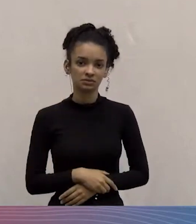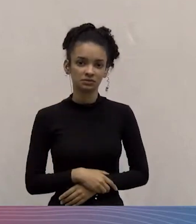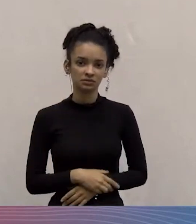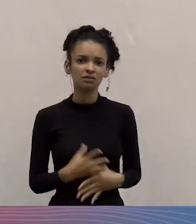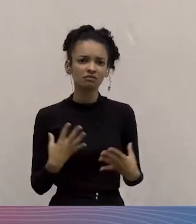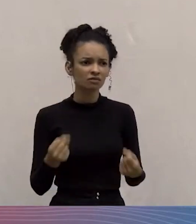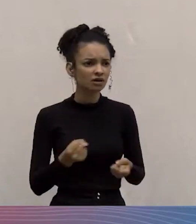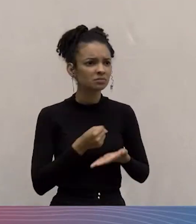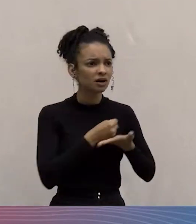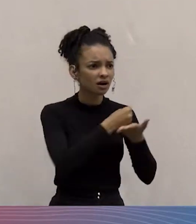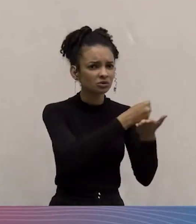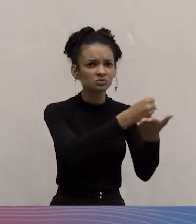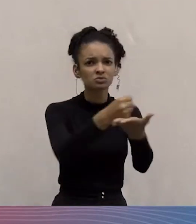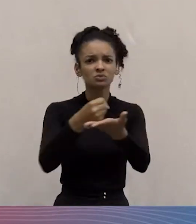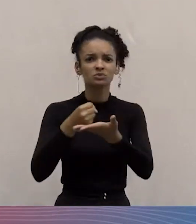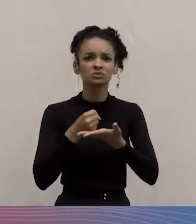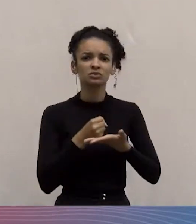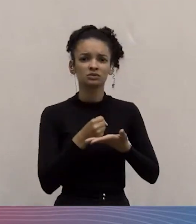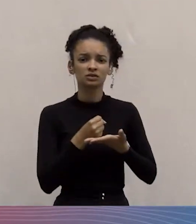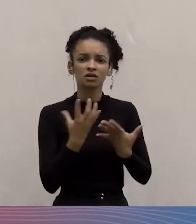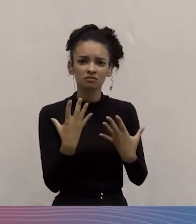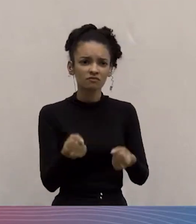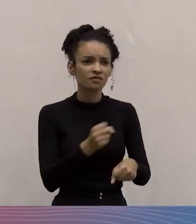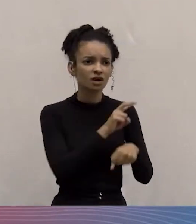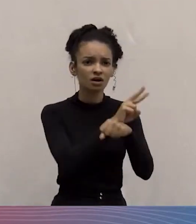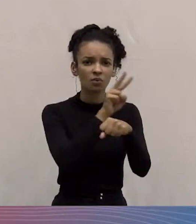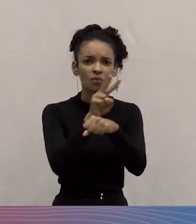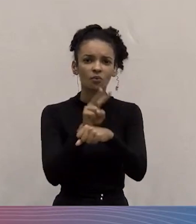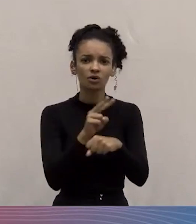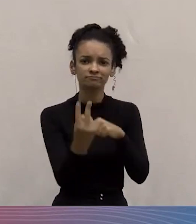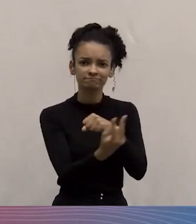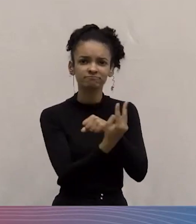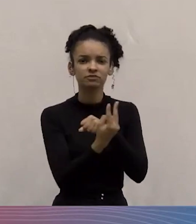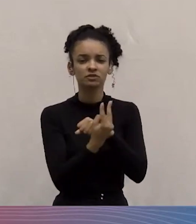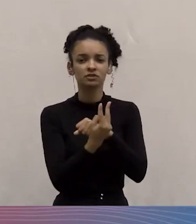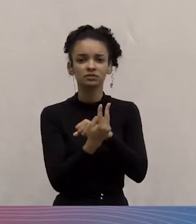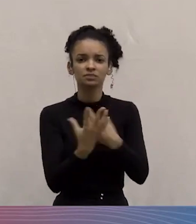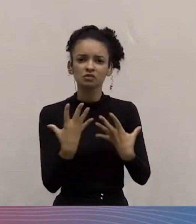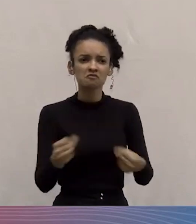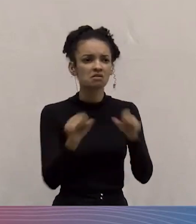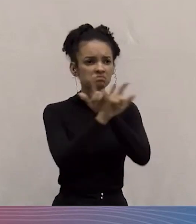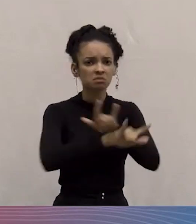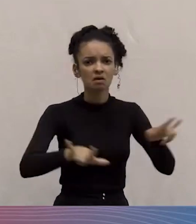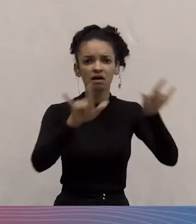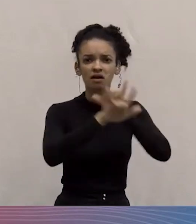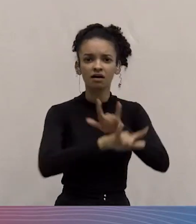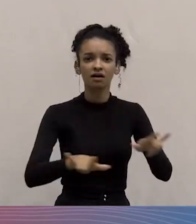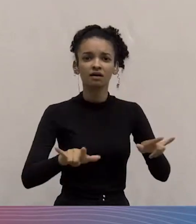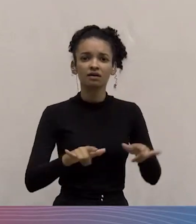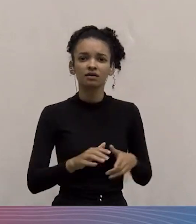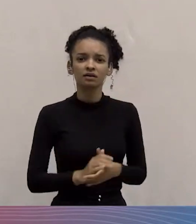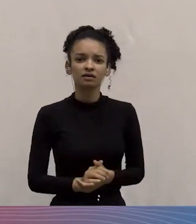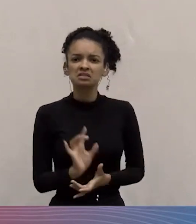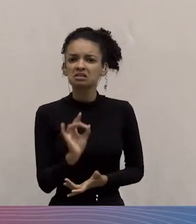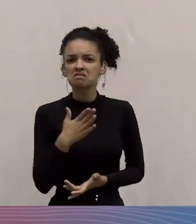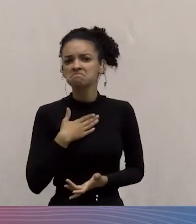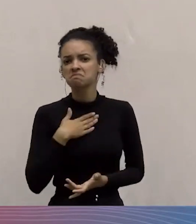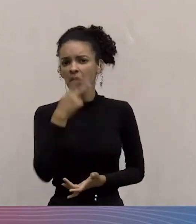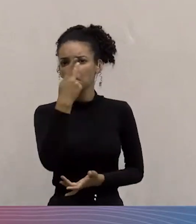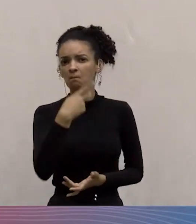Vamos ajudar uns aos outros, vamos cuidar uns dos outros, vamos amar uns aos outros, não com a